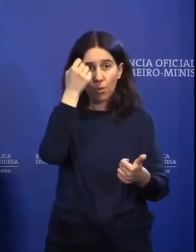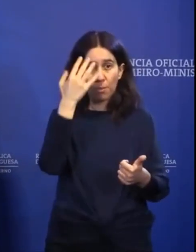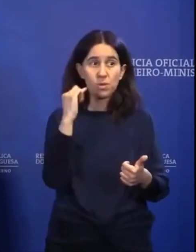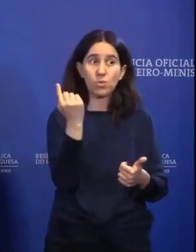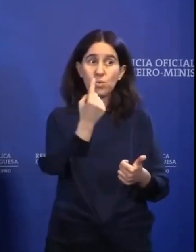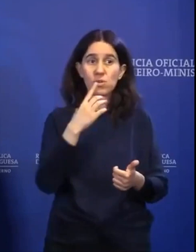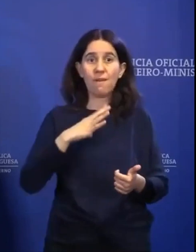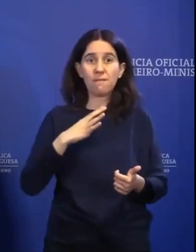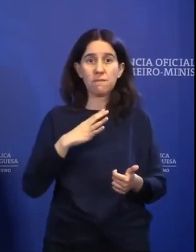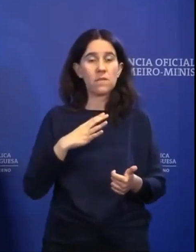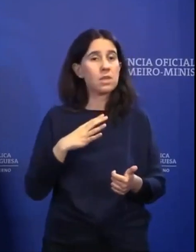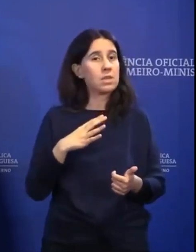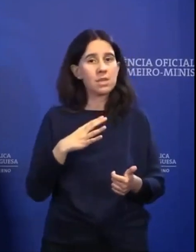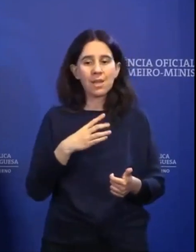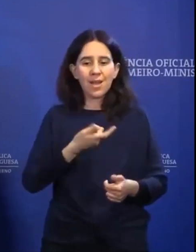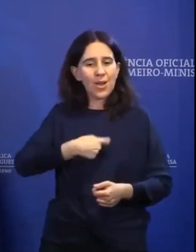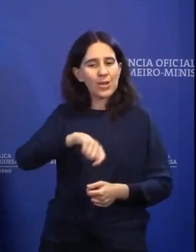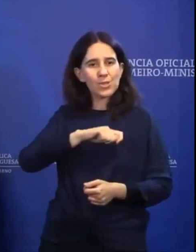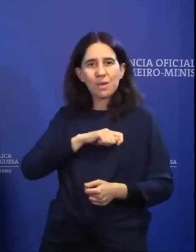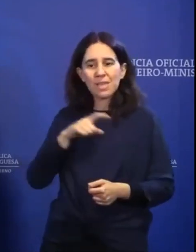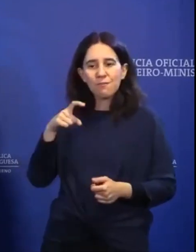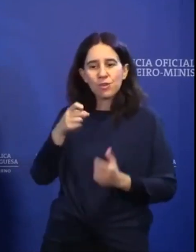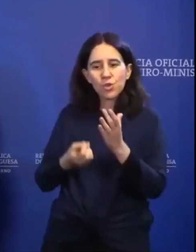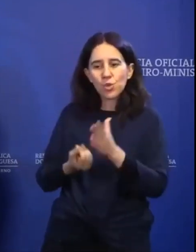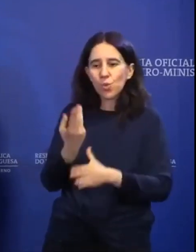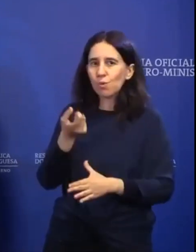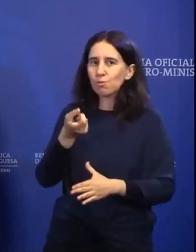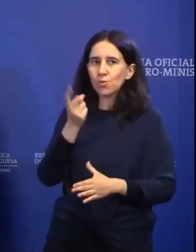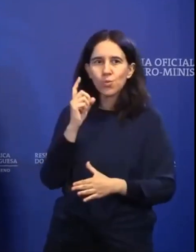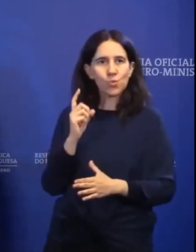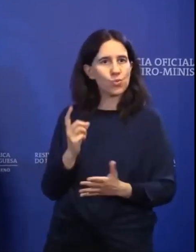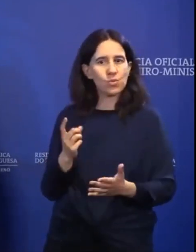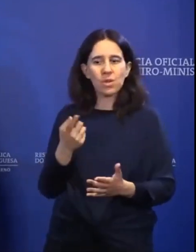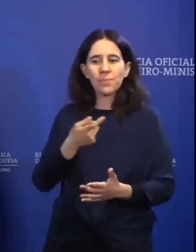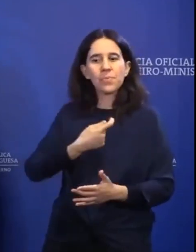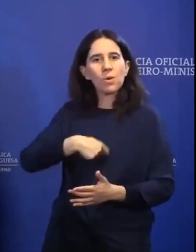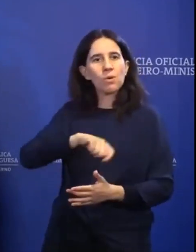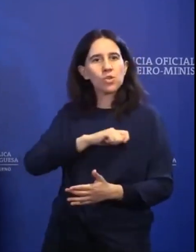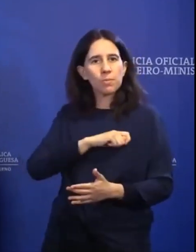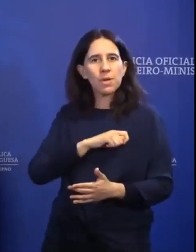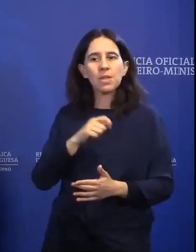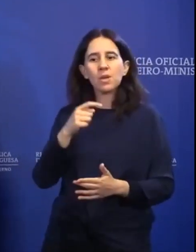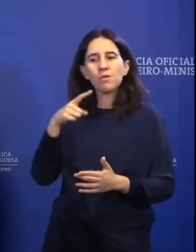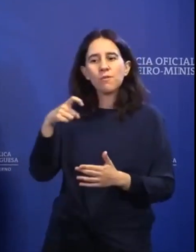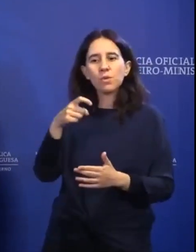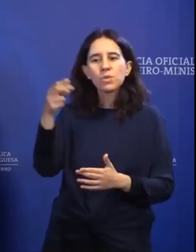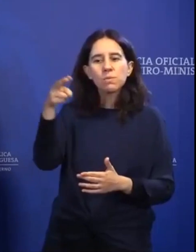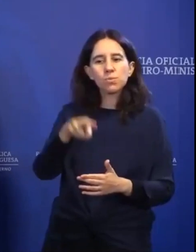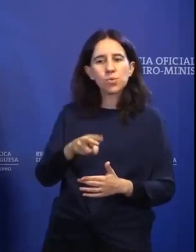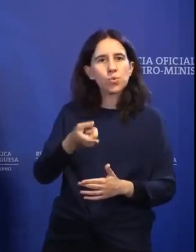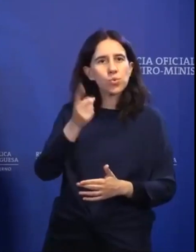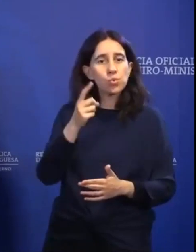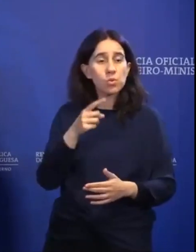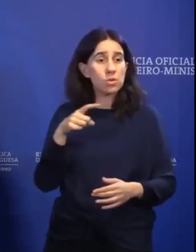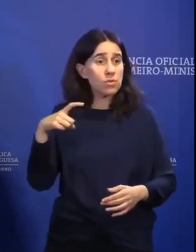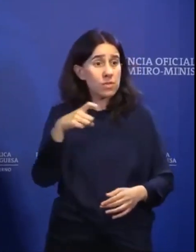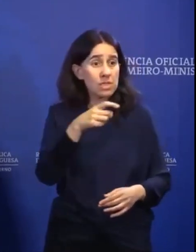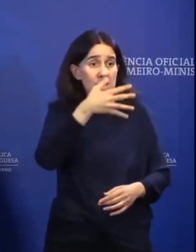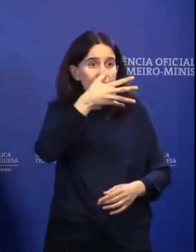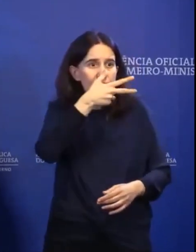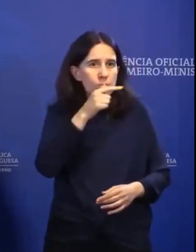compreenderem todos que não foi à espanha criou vírus nem fui à espanha importou vírus o vírus